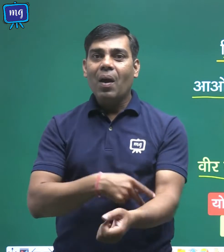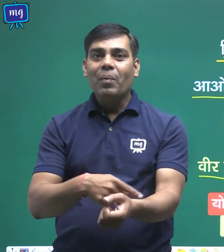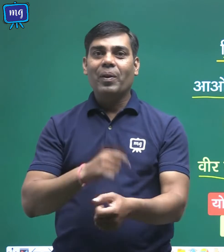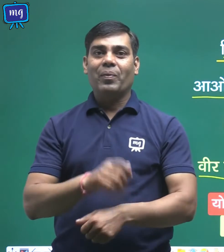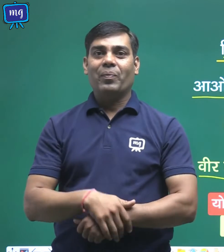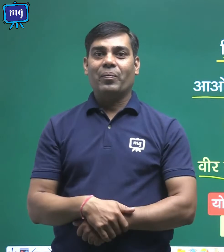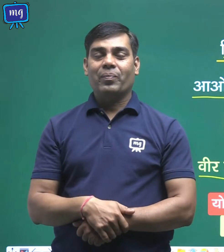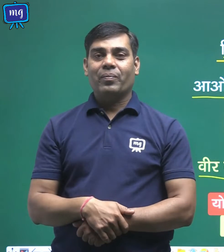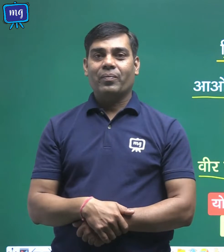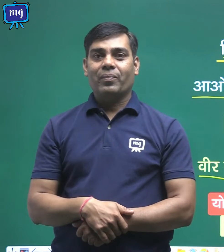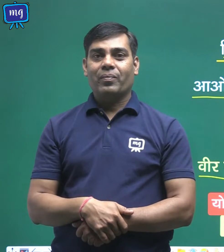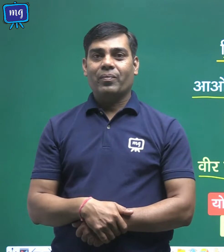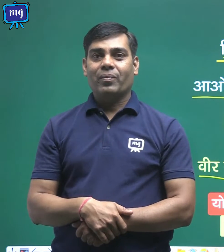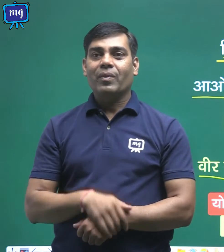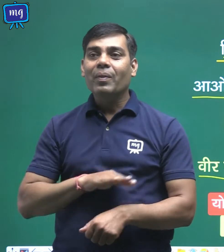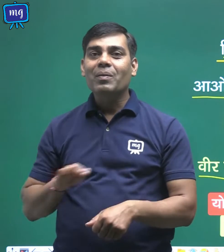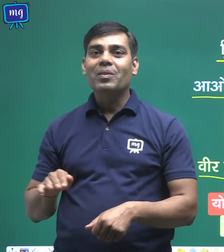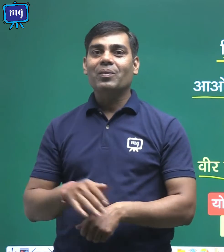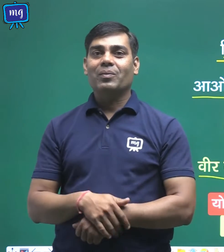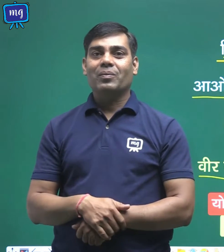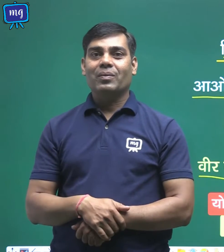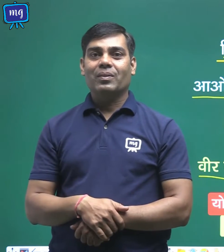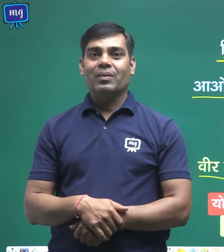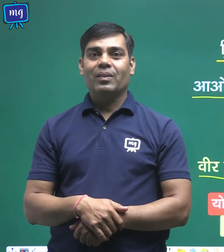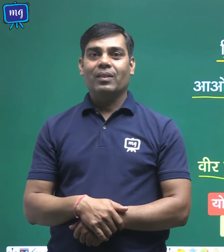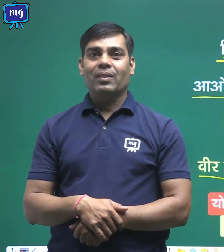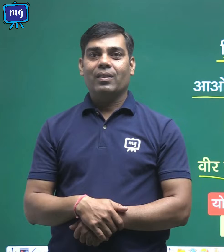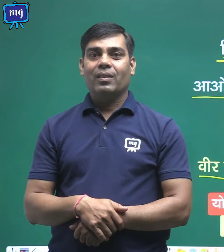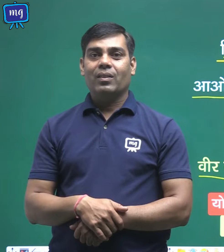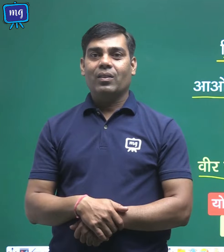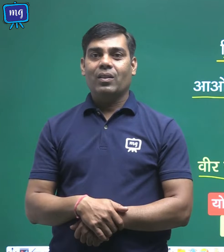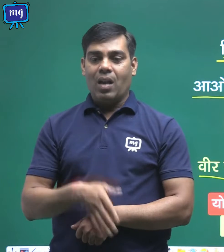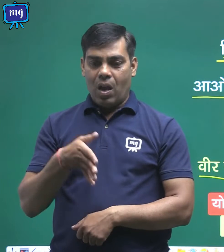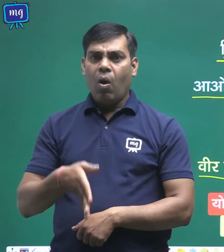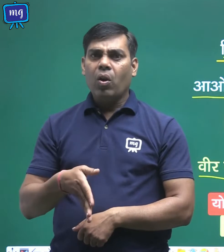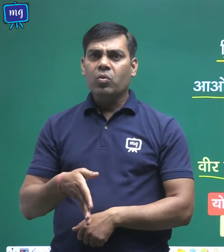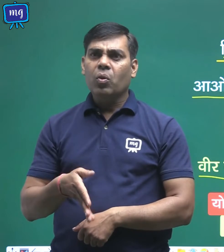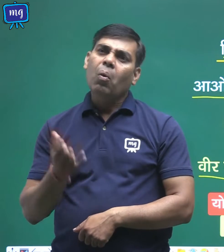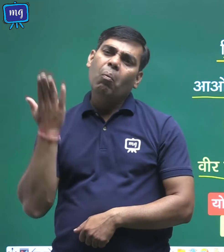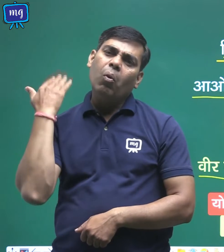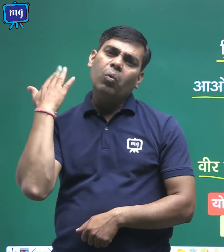अभिमन्यु। प्यारे बच्चों, आज से बहुत साल पहले